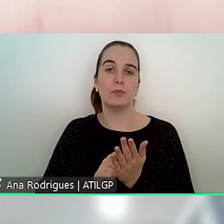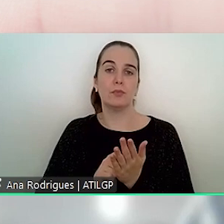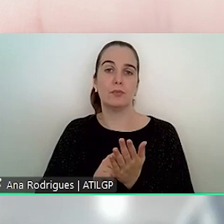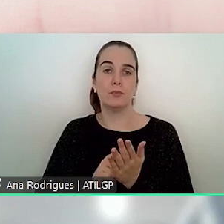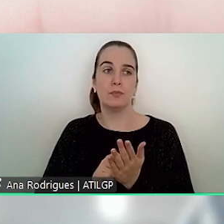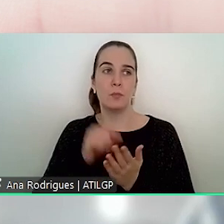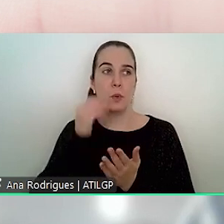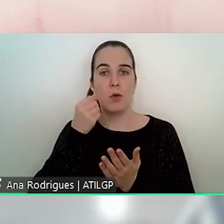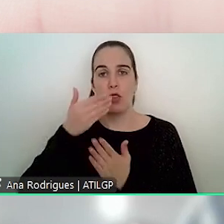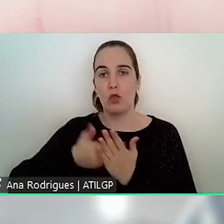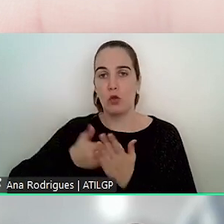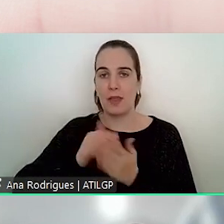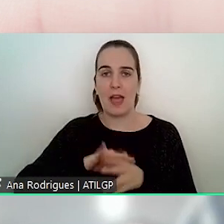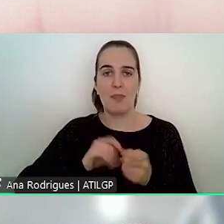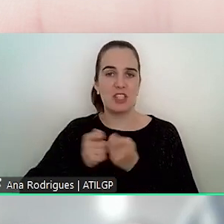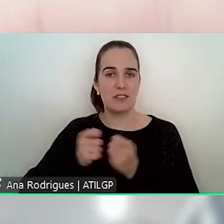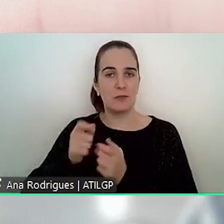aos documentos de acesso administrativo.